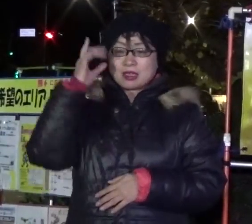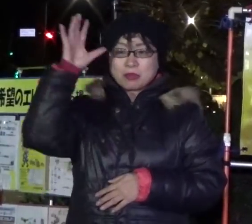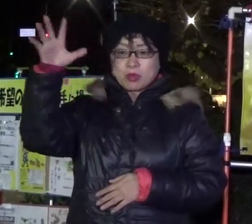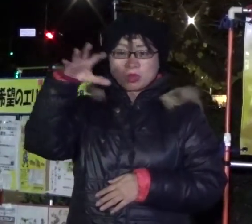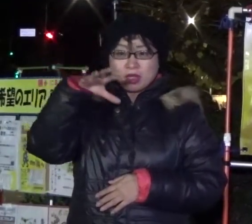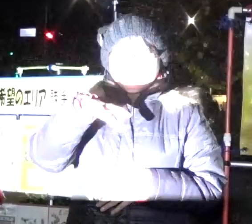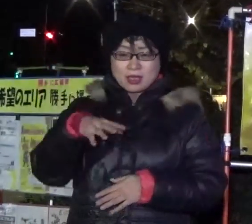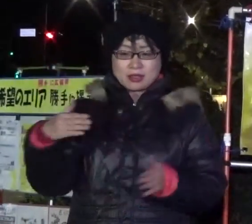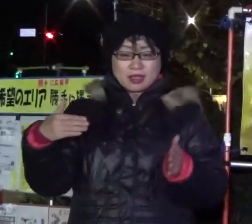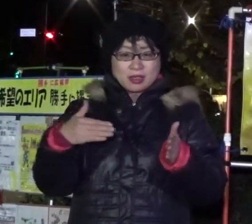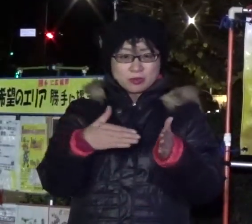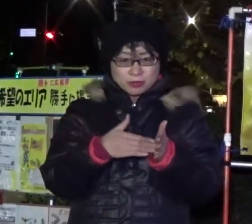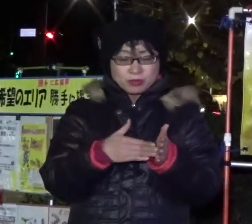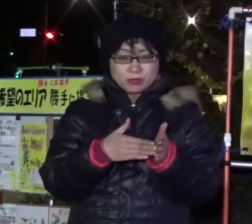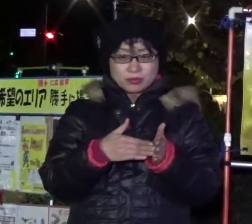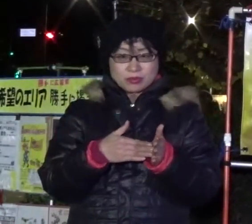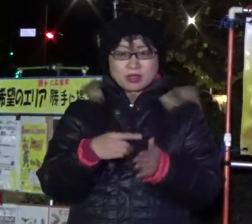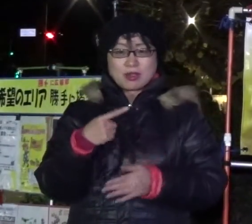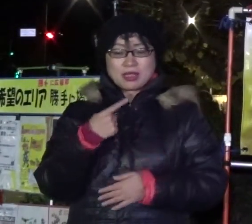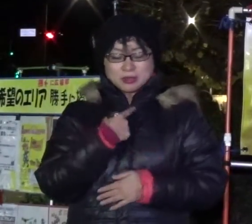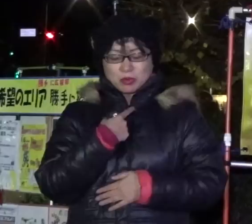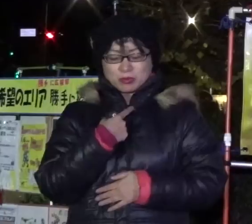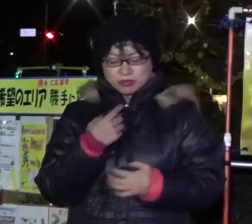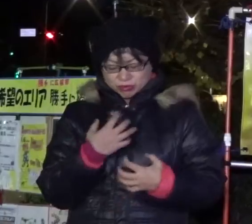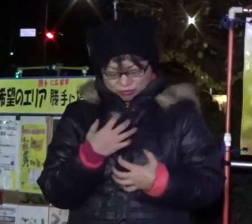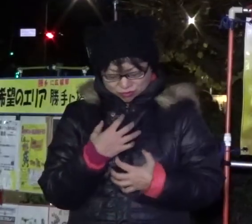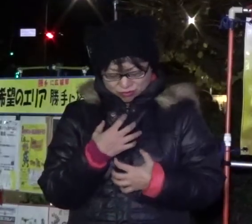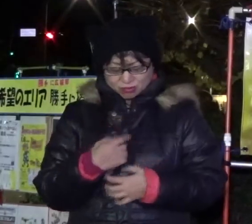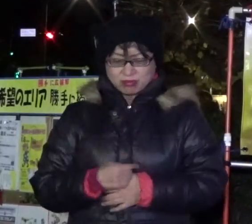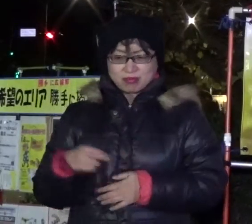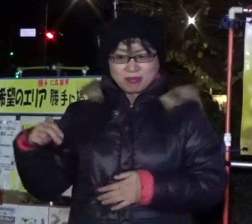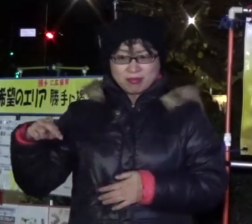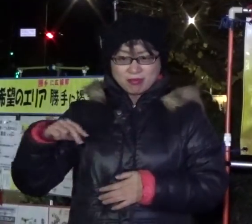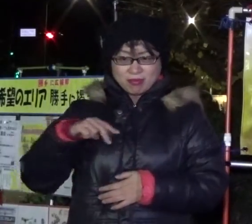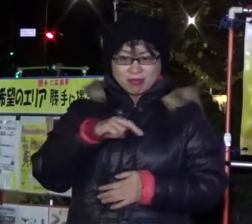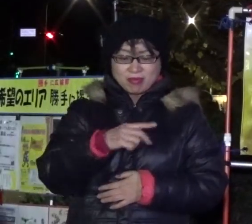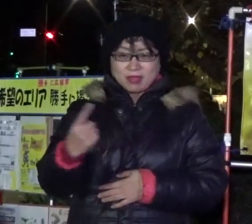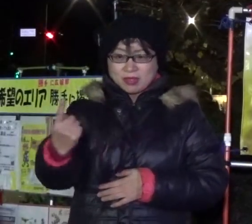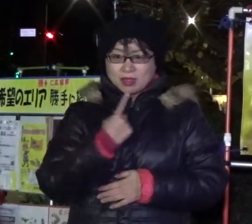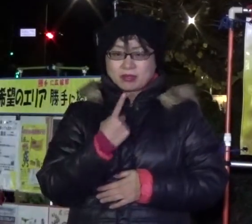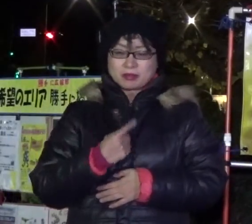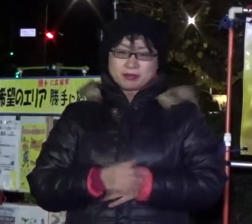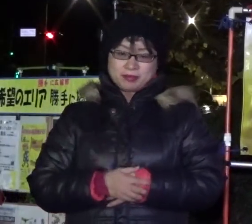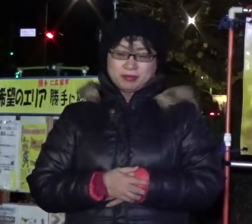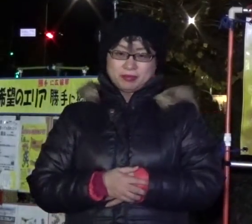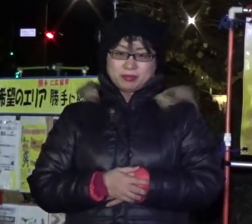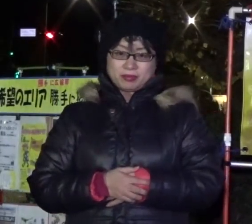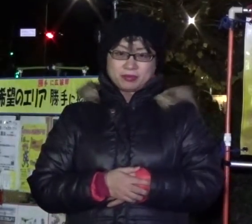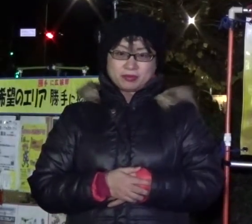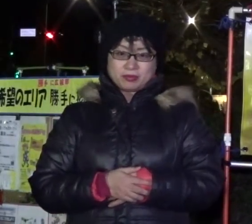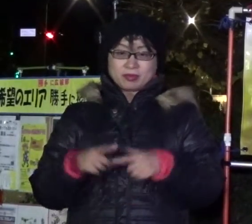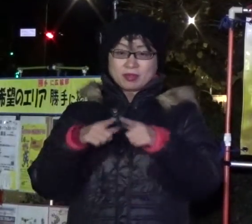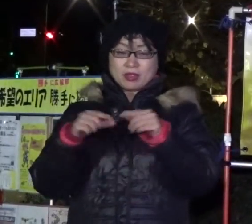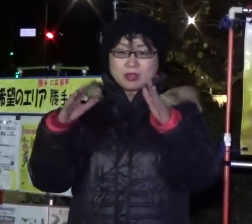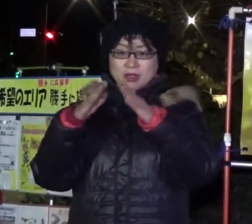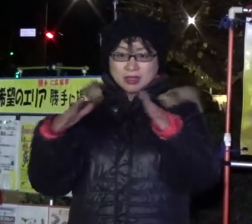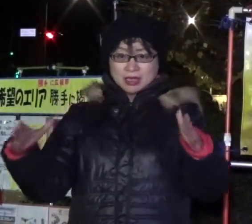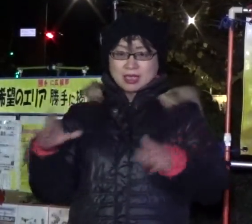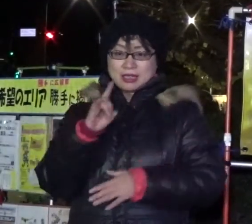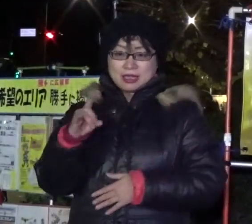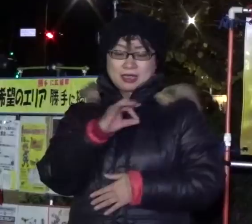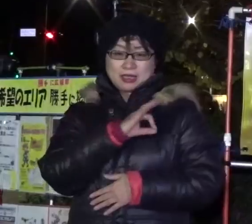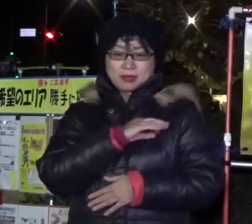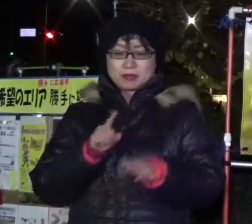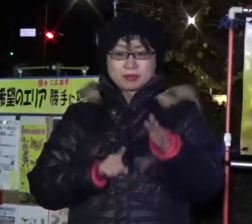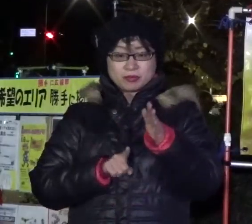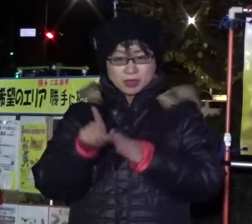で、私もいても立ってもいられなくて駆けつけてきました。あの、まあ、国会議員代表かもしれないですけ